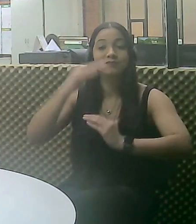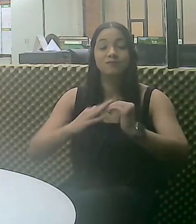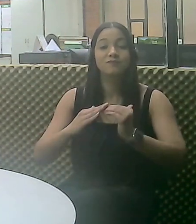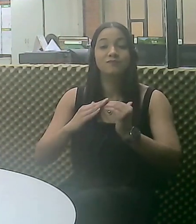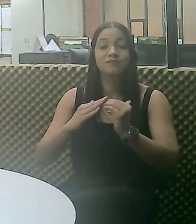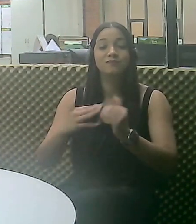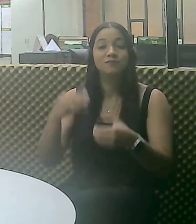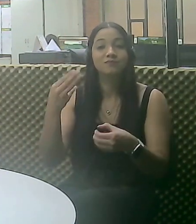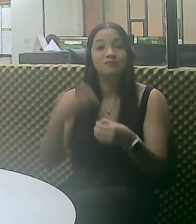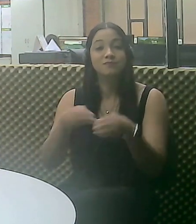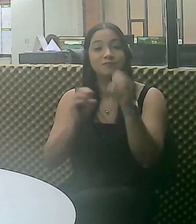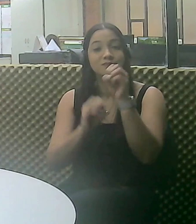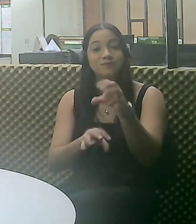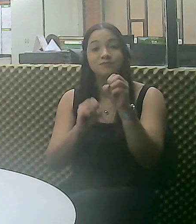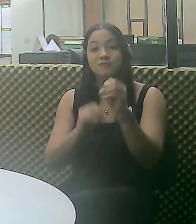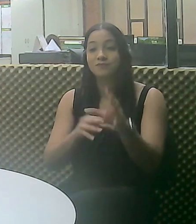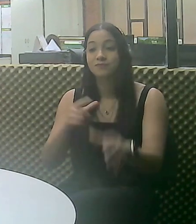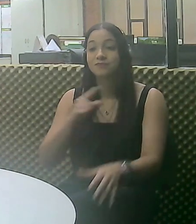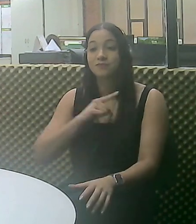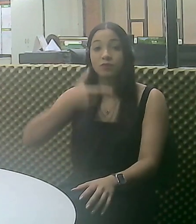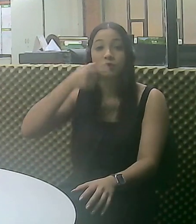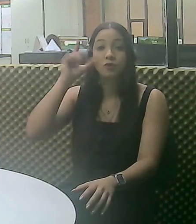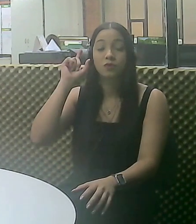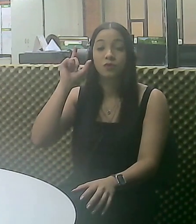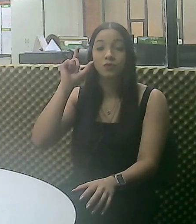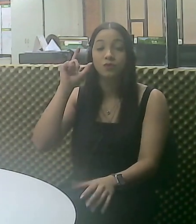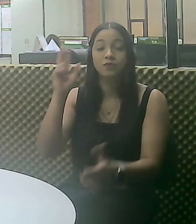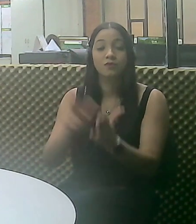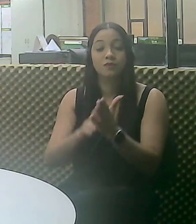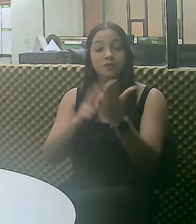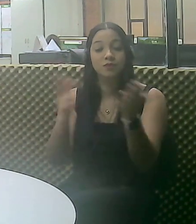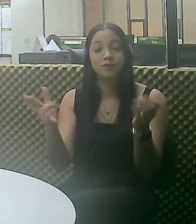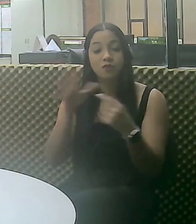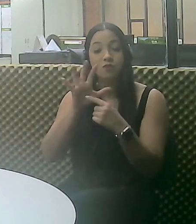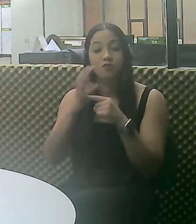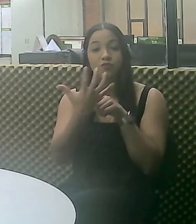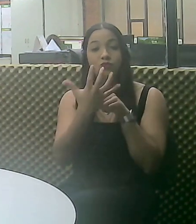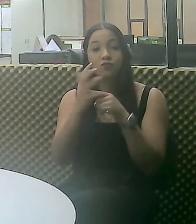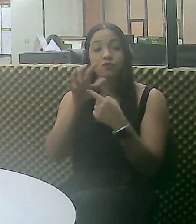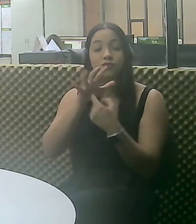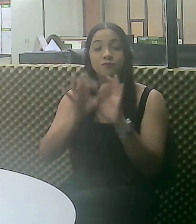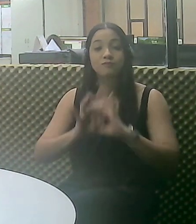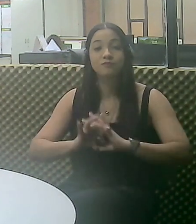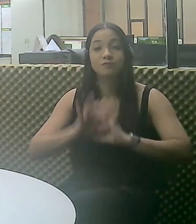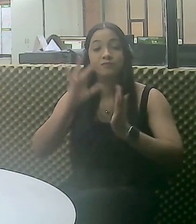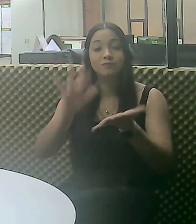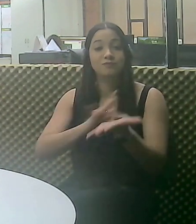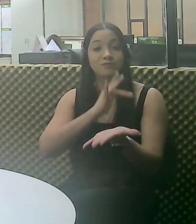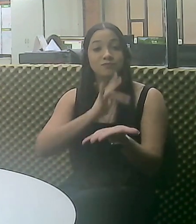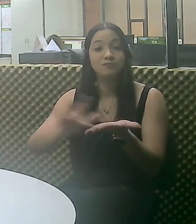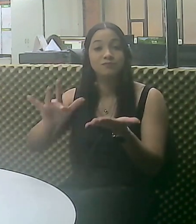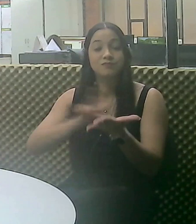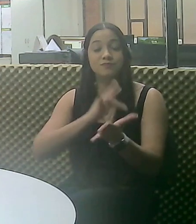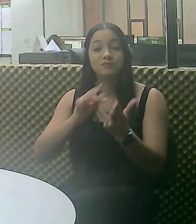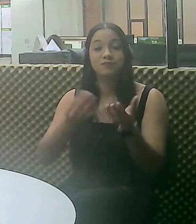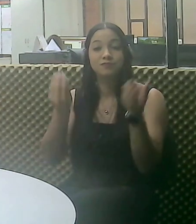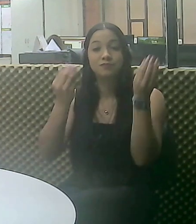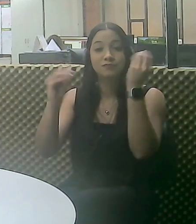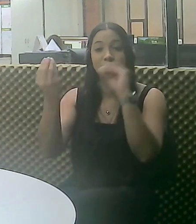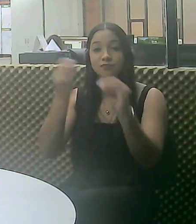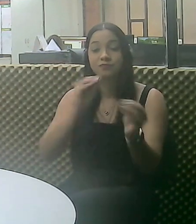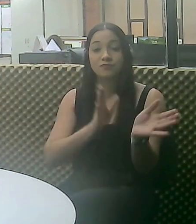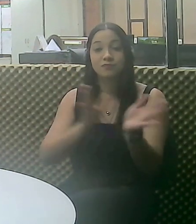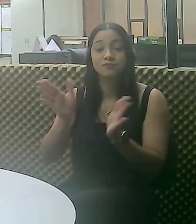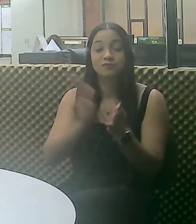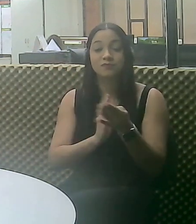a Rede Municipal de Ensino ganhou ontem a revista Cata Vento. Disponibilizada no formato digital, a publicação está